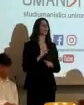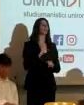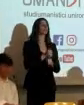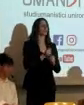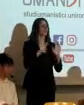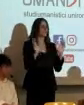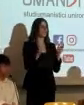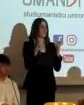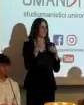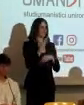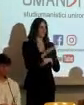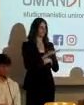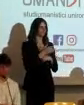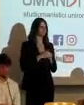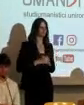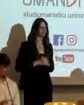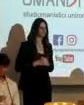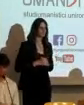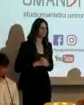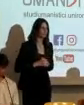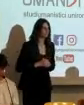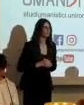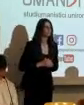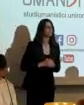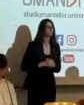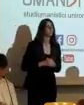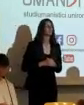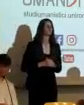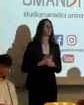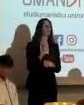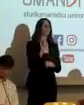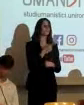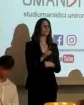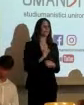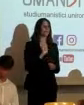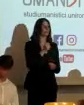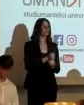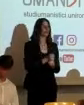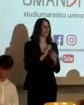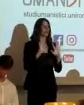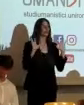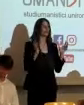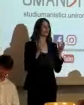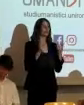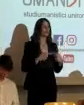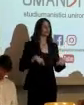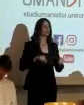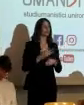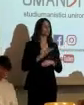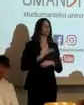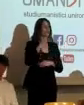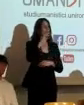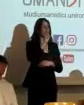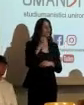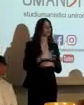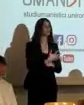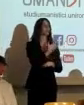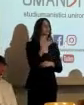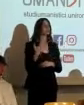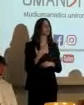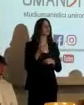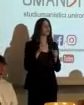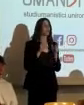Comincio io allora. Dunque, per la storia dell'arte noi abbiamo appunto una magistrale dedicata in un